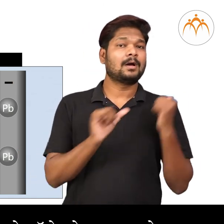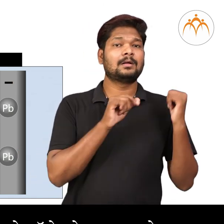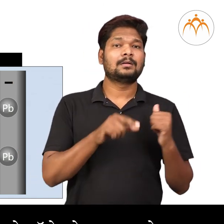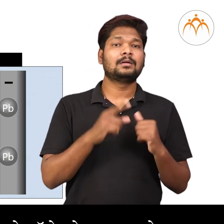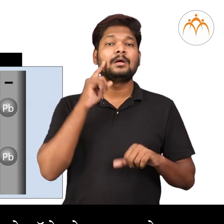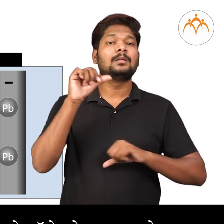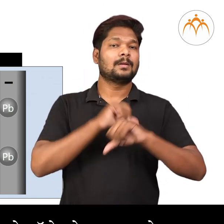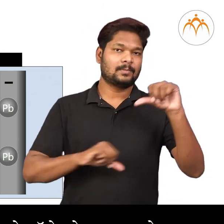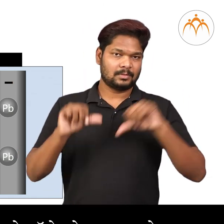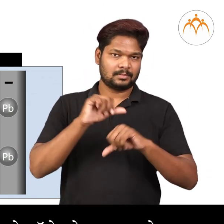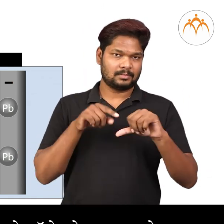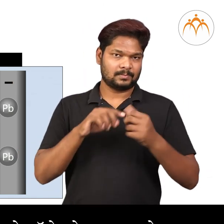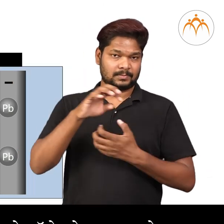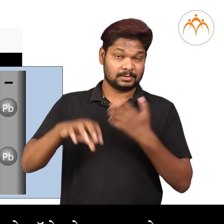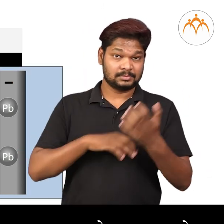से